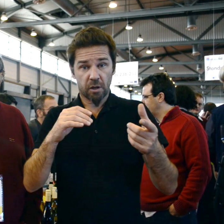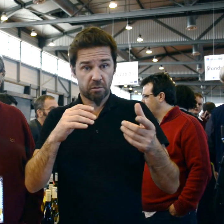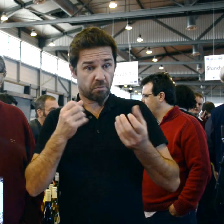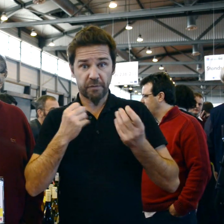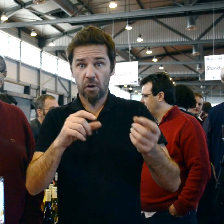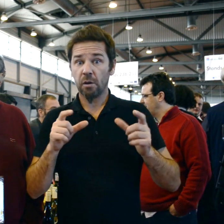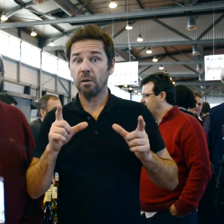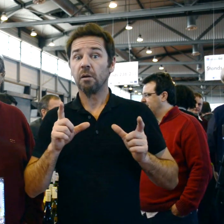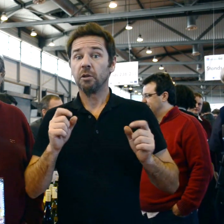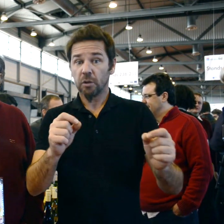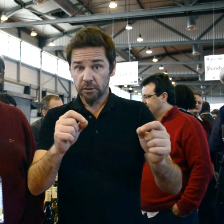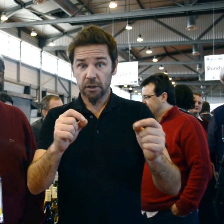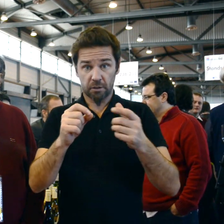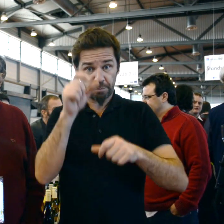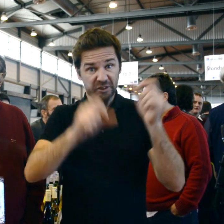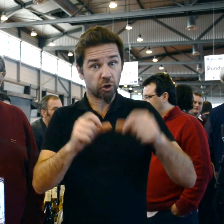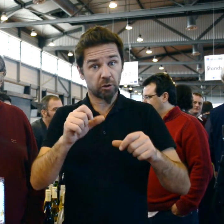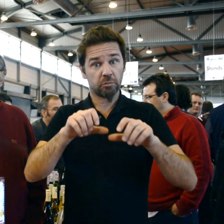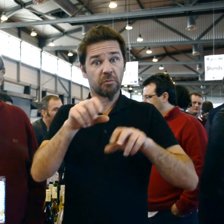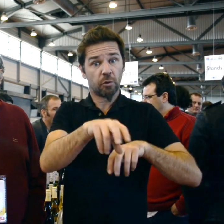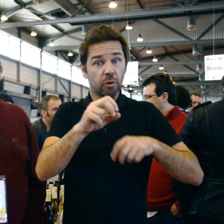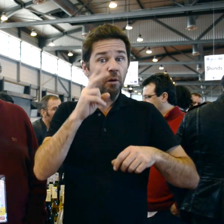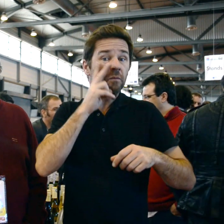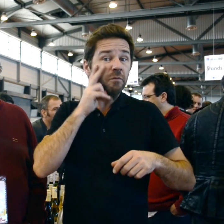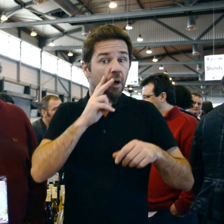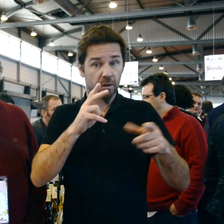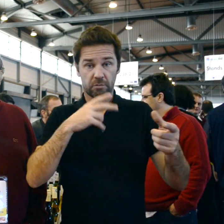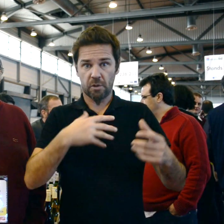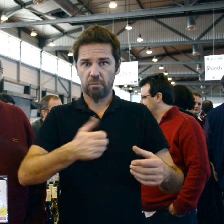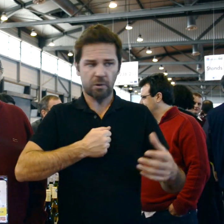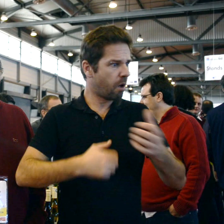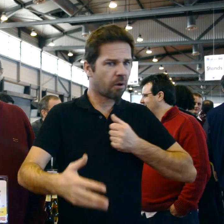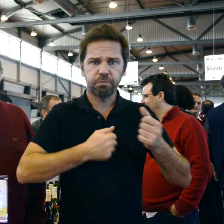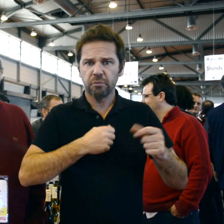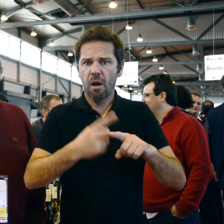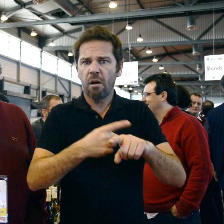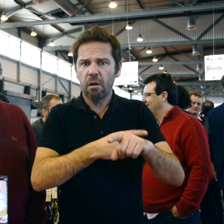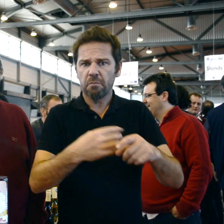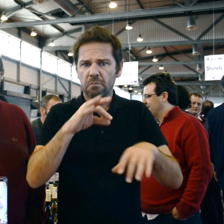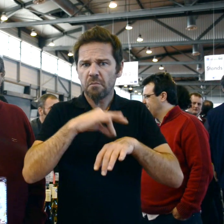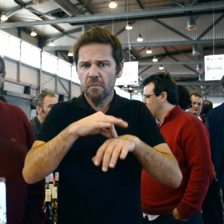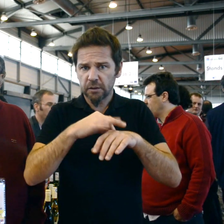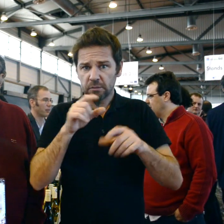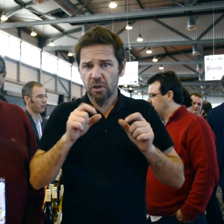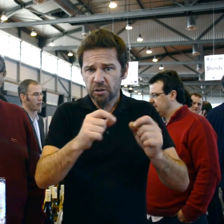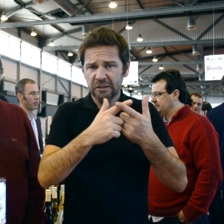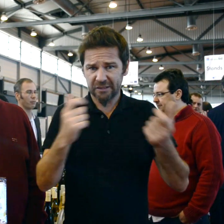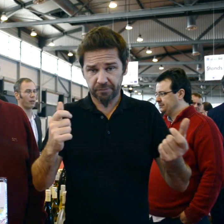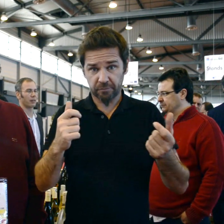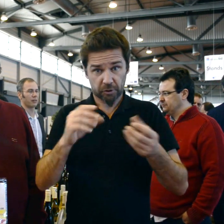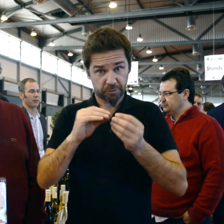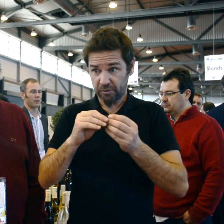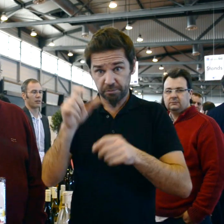cancers chez les viticulteurs ou les utilisateurs. Donc, si vous voulez, dans cette histoire-là, plus que le consommateur,